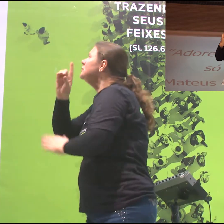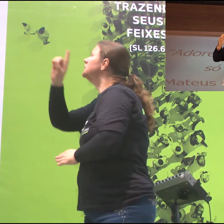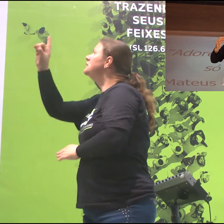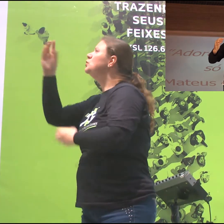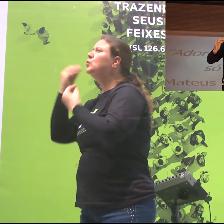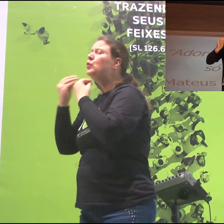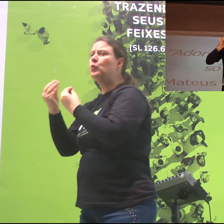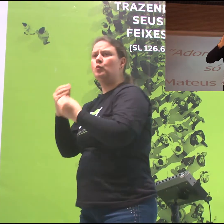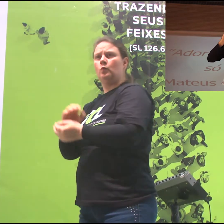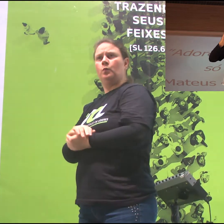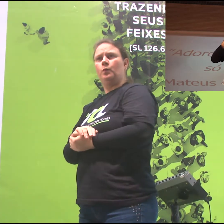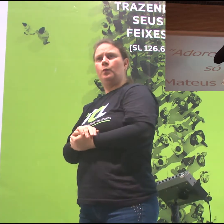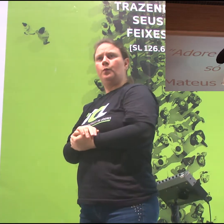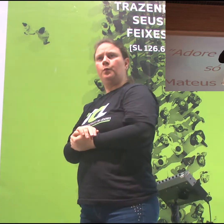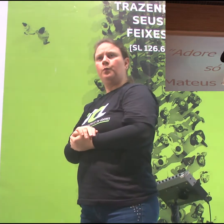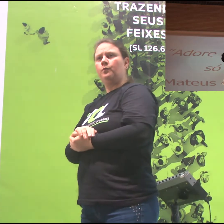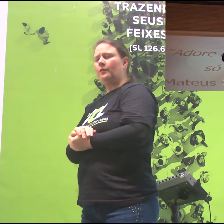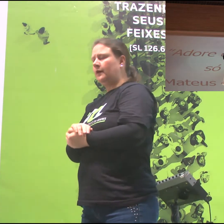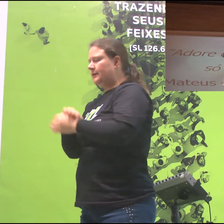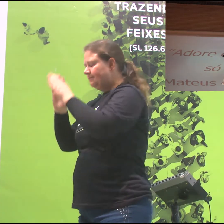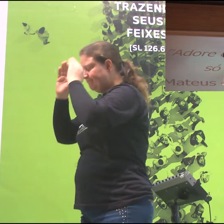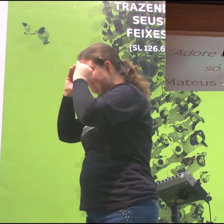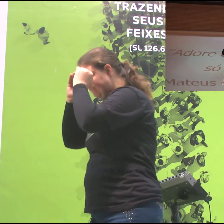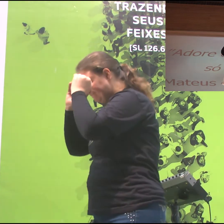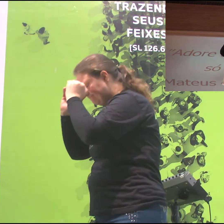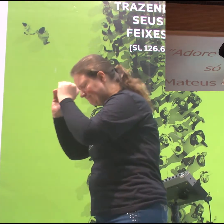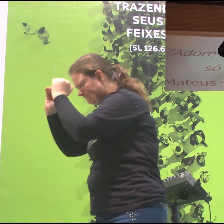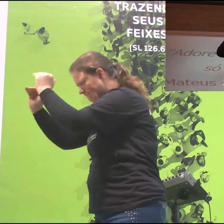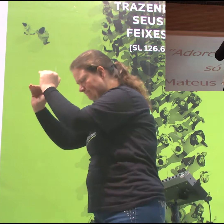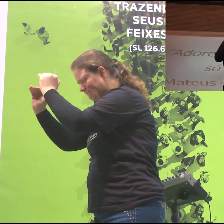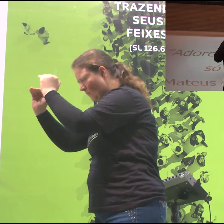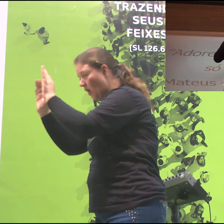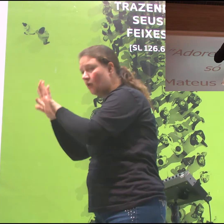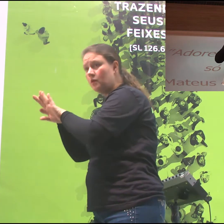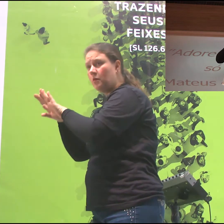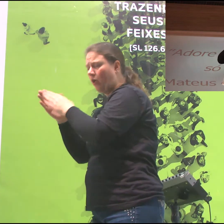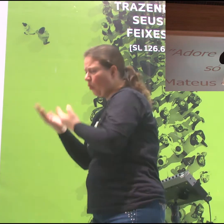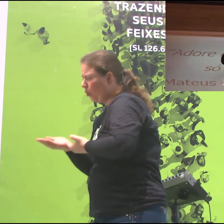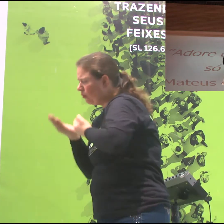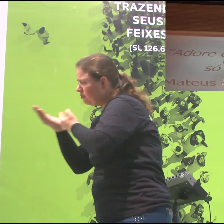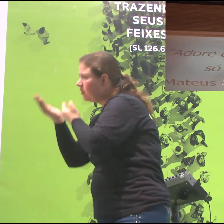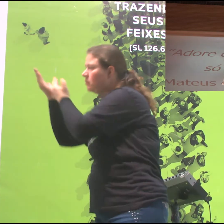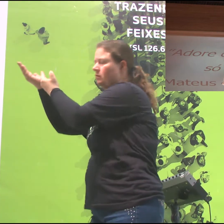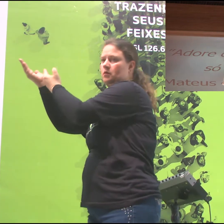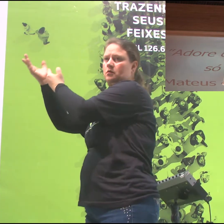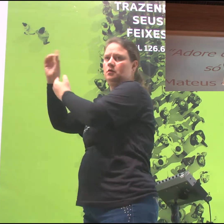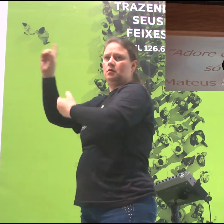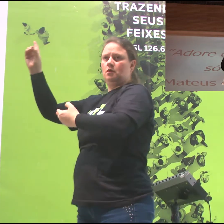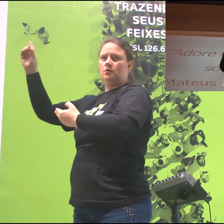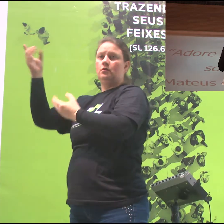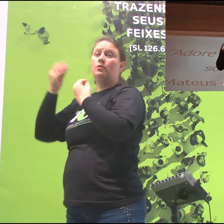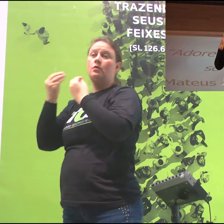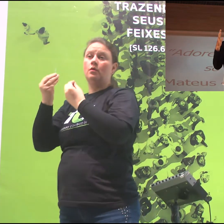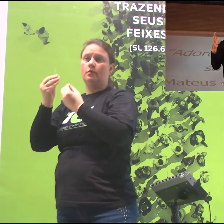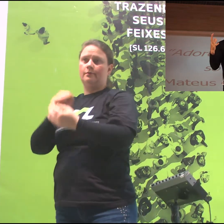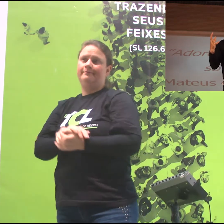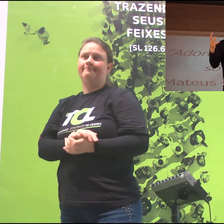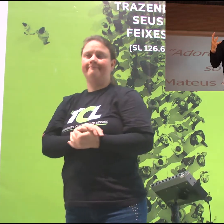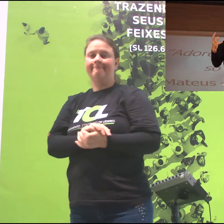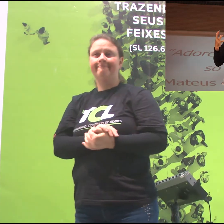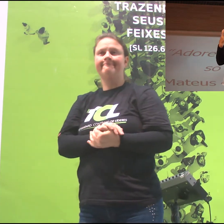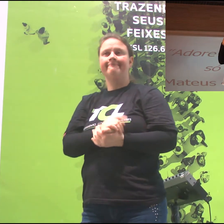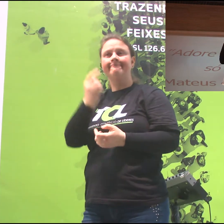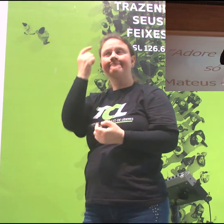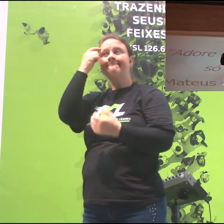se prostrasse, mas ele diz: adorarás somente o Senhor, o teu Deus. Nós percebemos que a adoração, que no